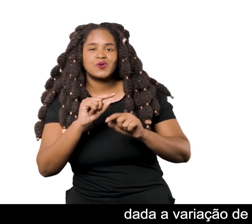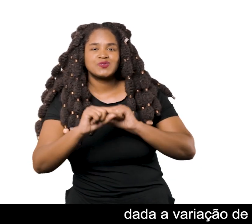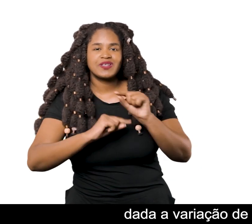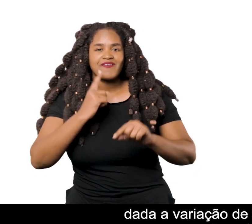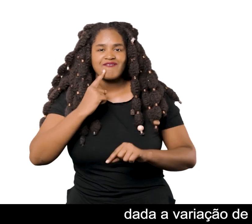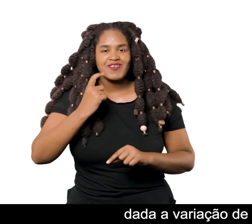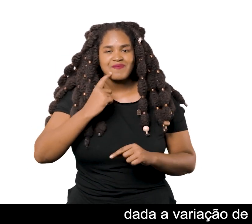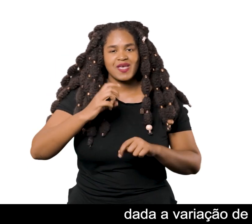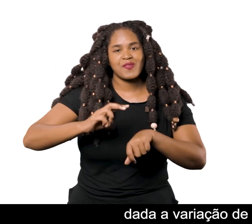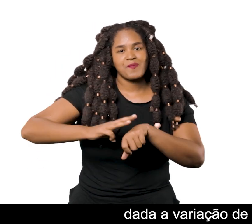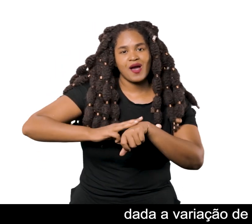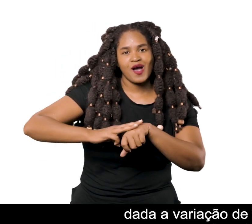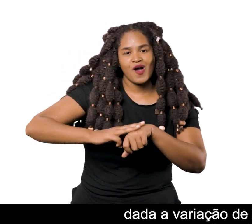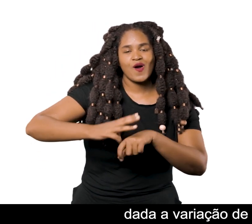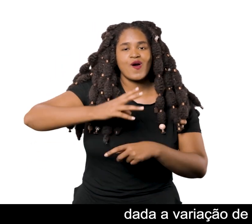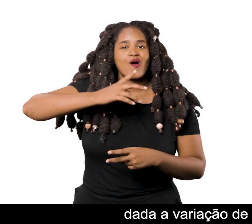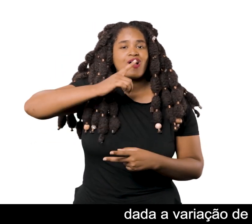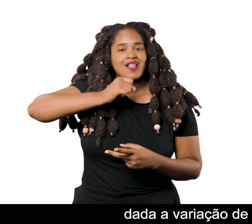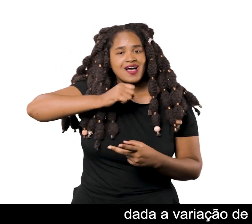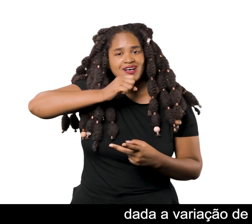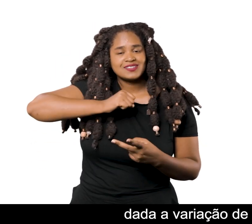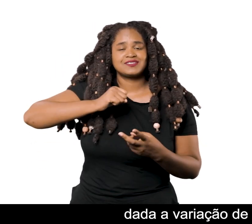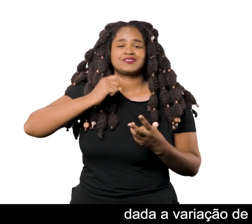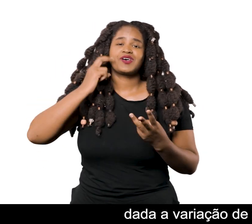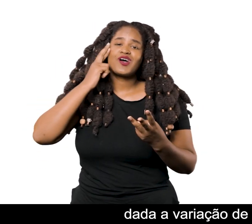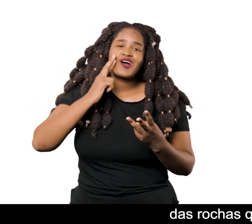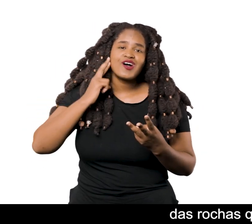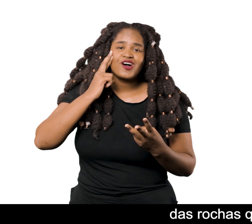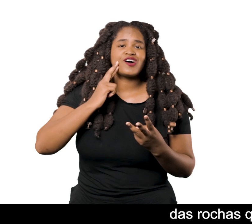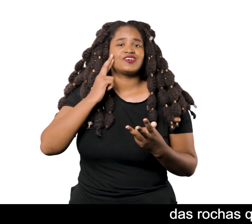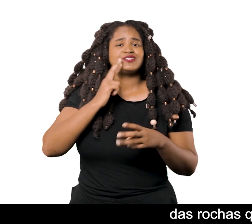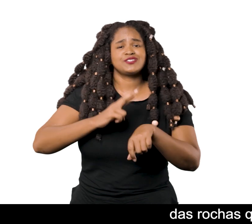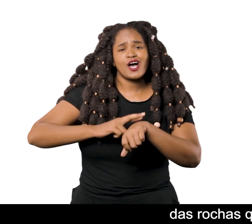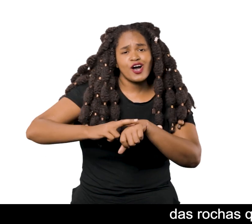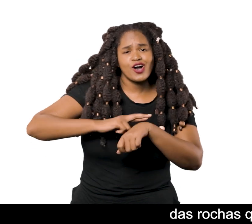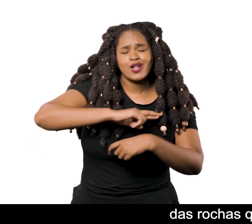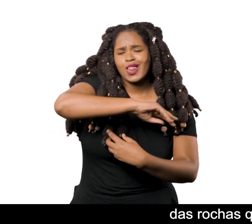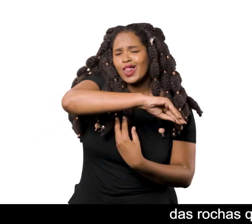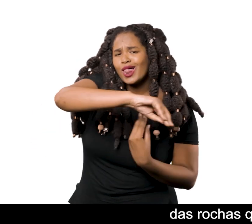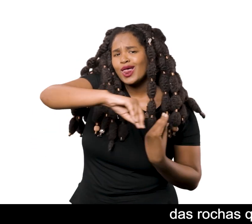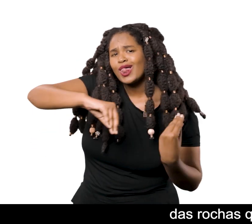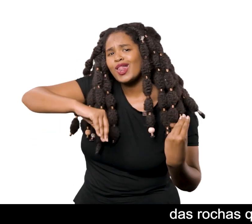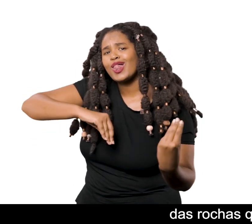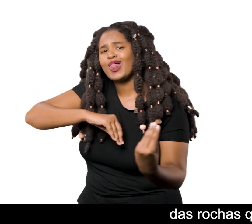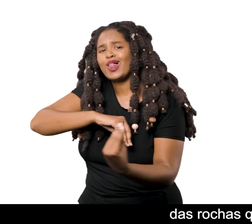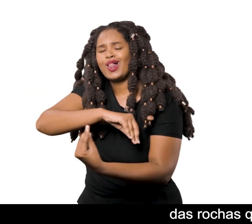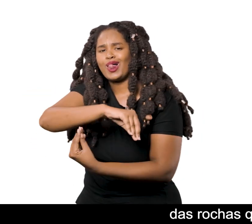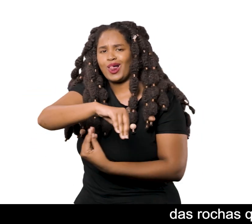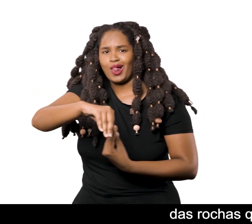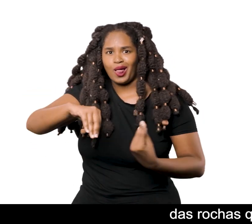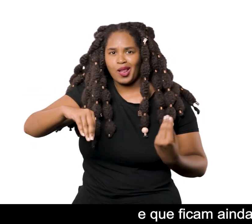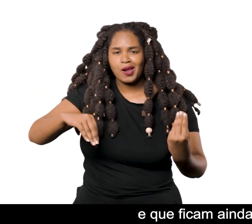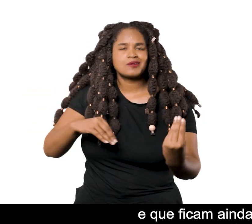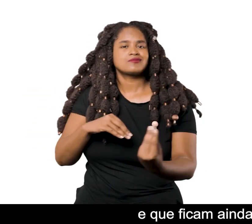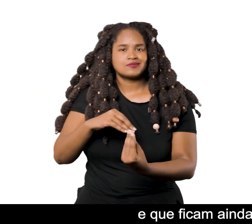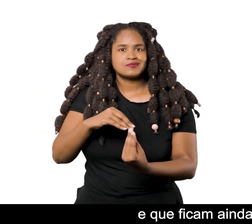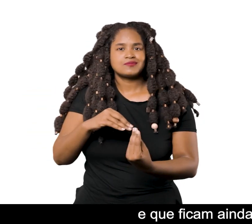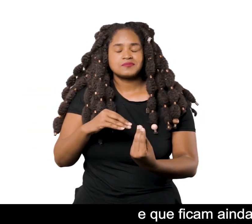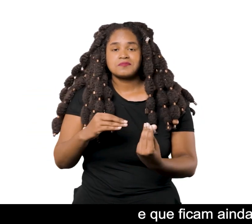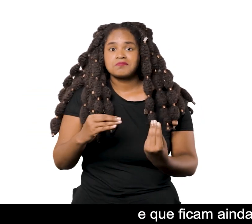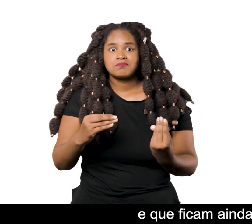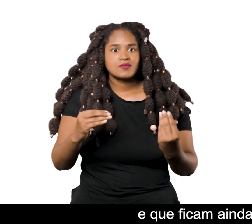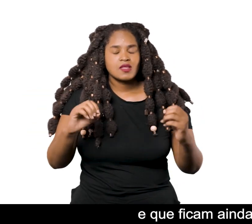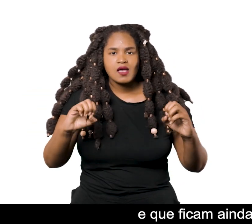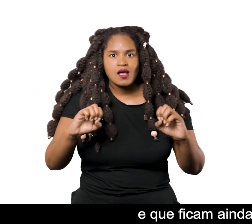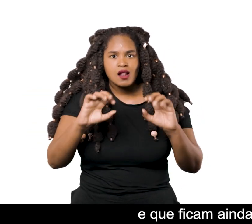de vermelho, marrom, laranja, rosa e roxo das rochas que formam seus cânions e mesas e que ficam